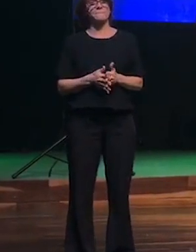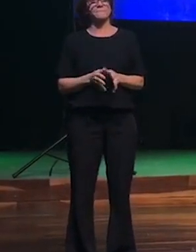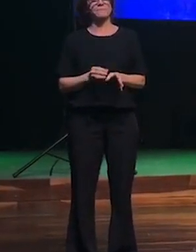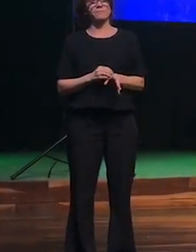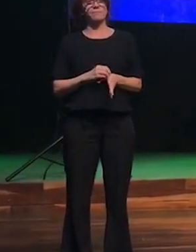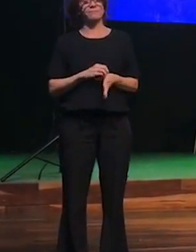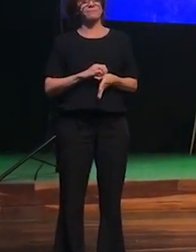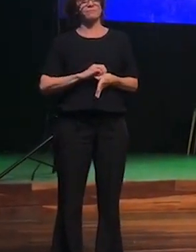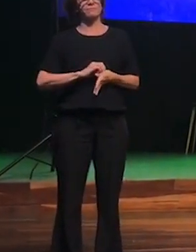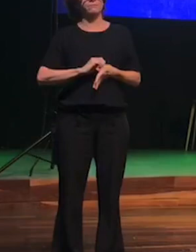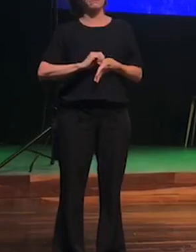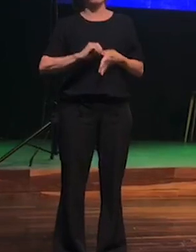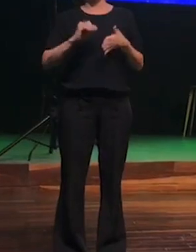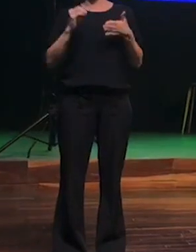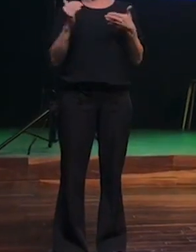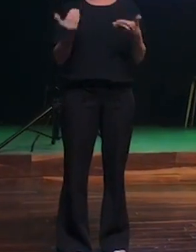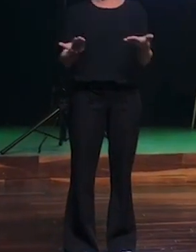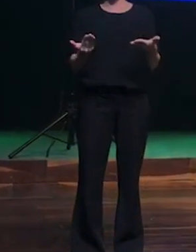Então,